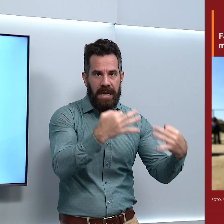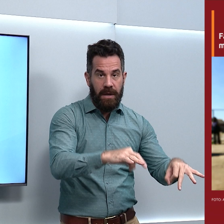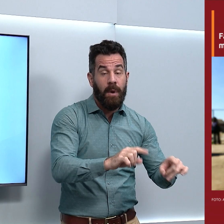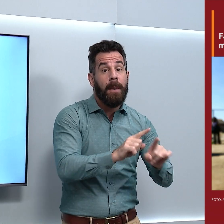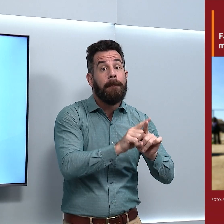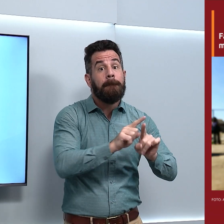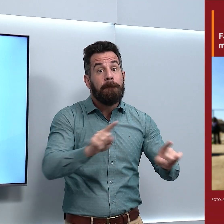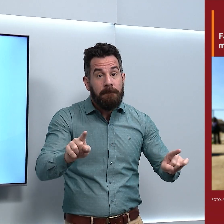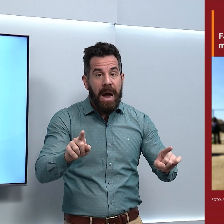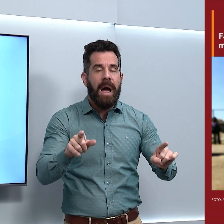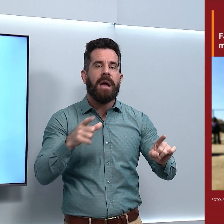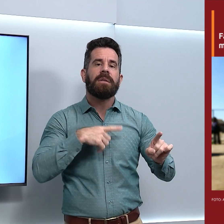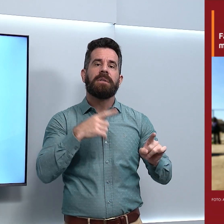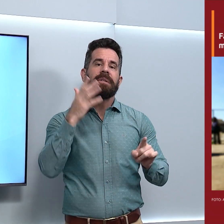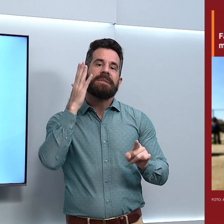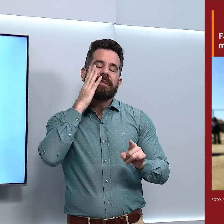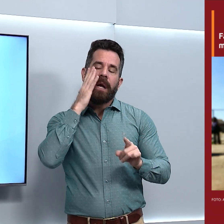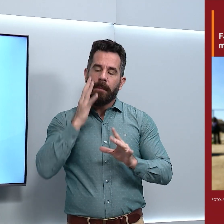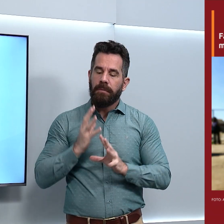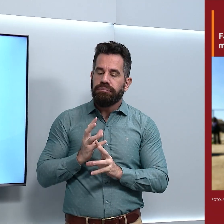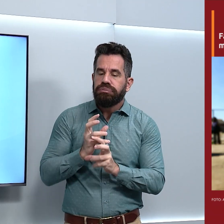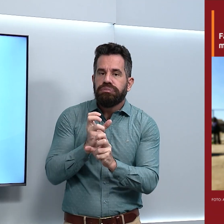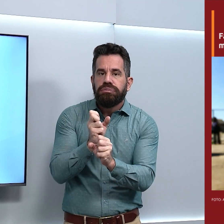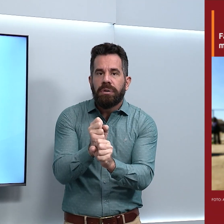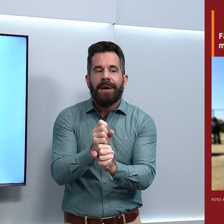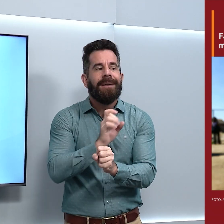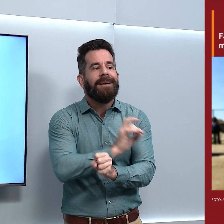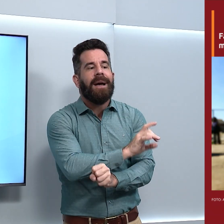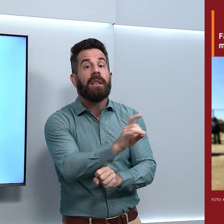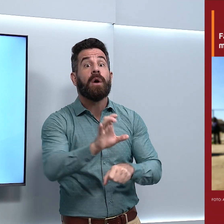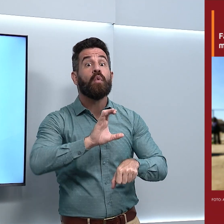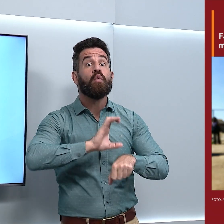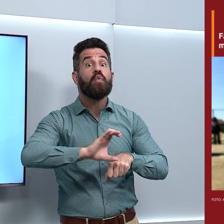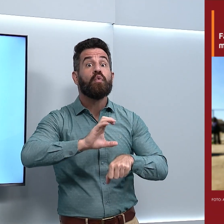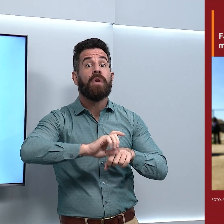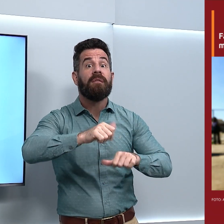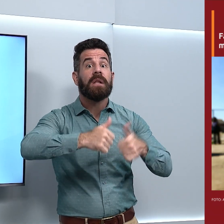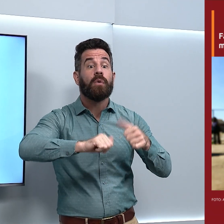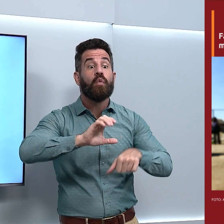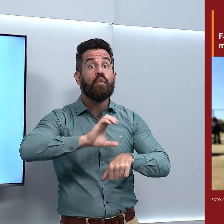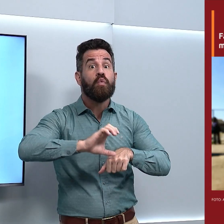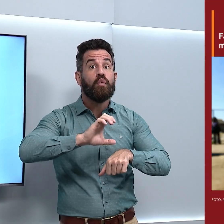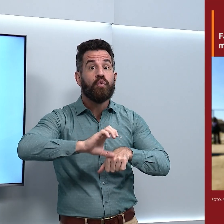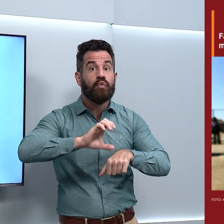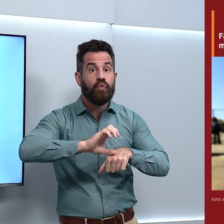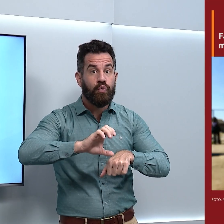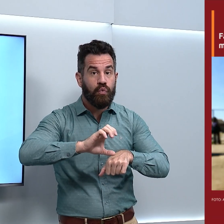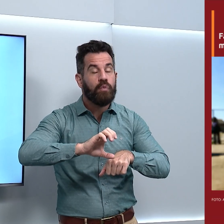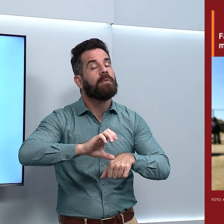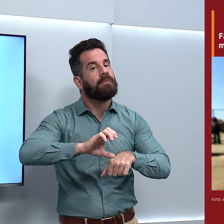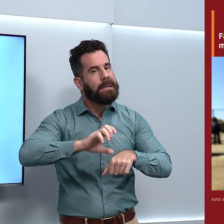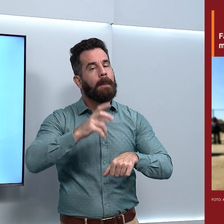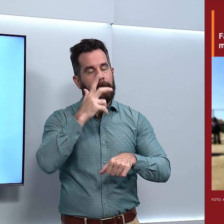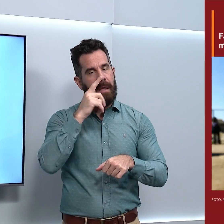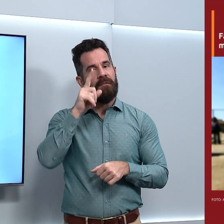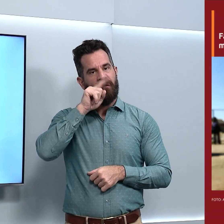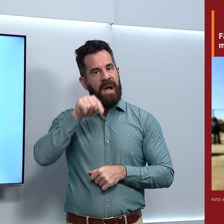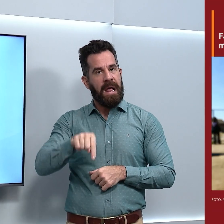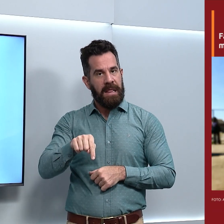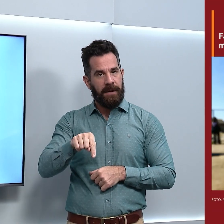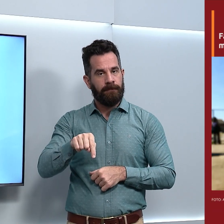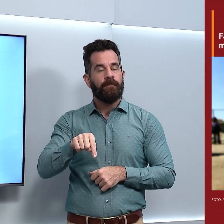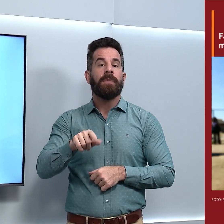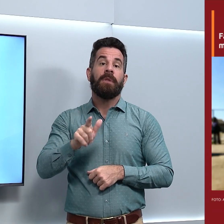dados que foram usados para os indicadores dos cursos. Por isso, o INEP abriu um prazo extra de 5 dias